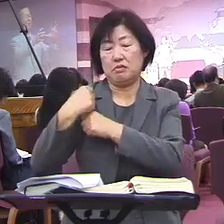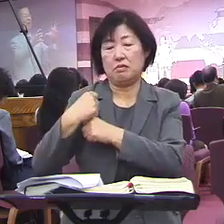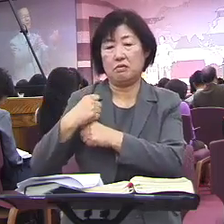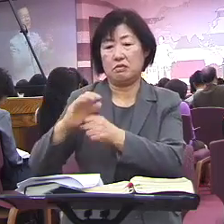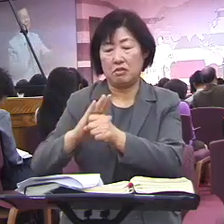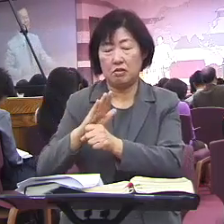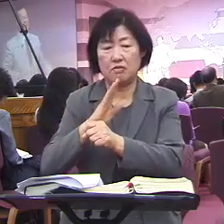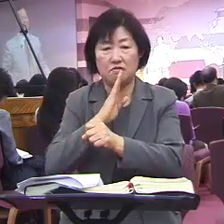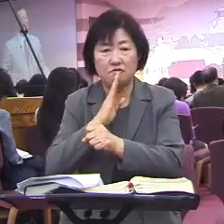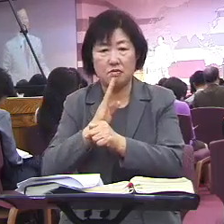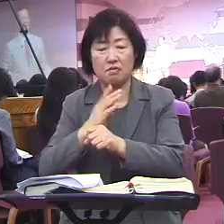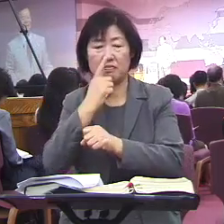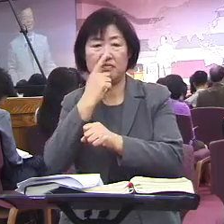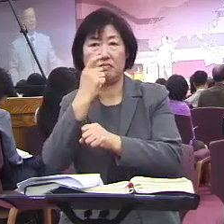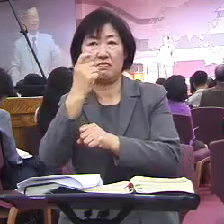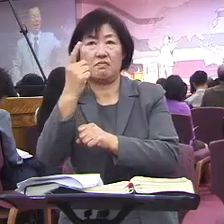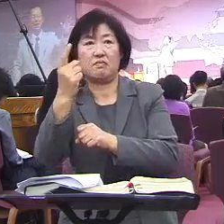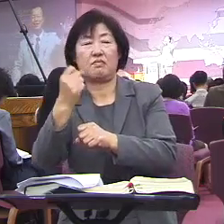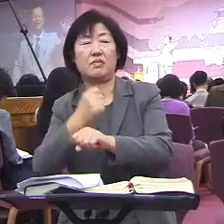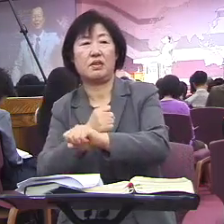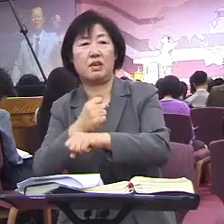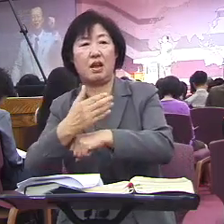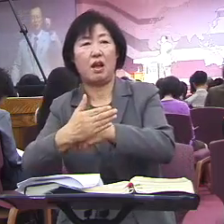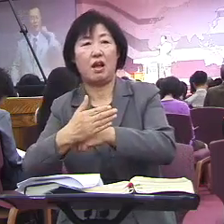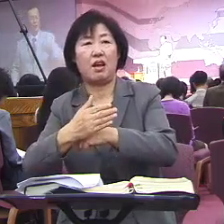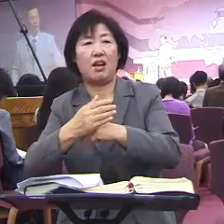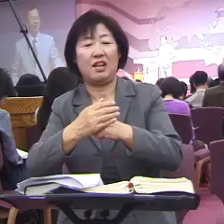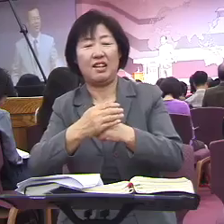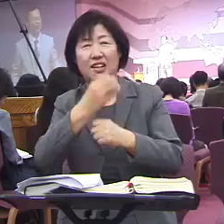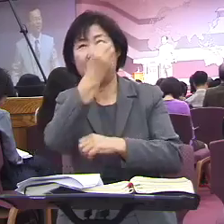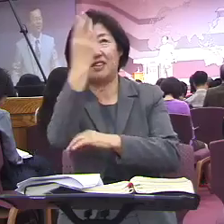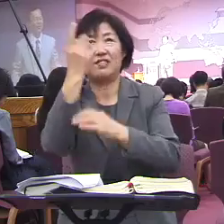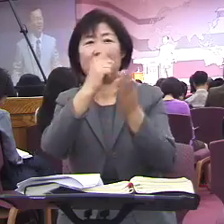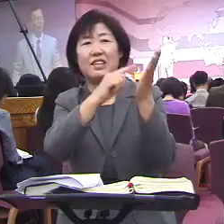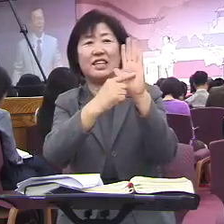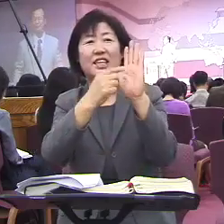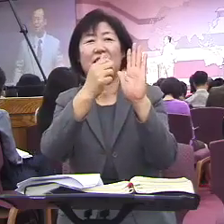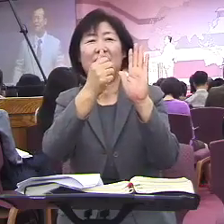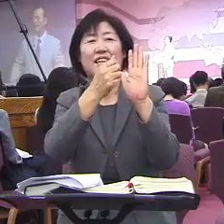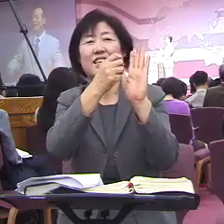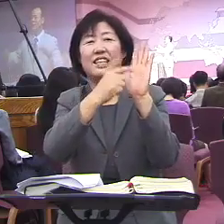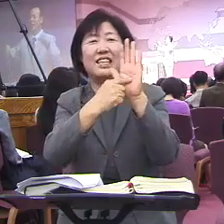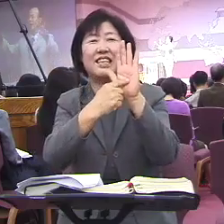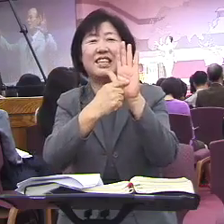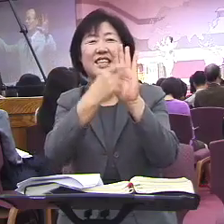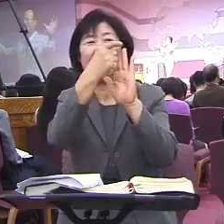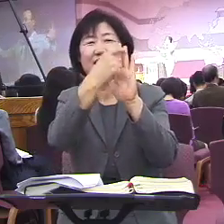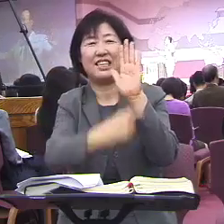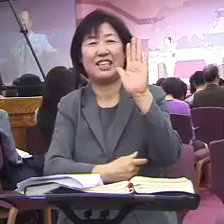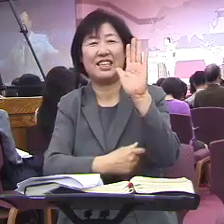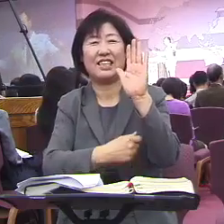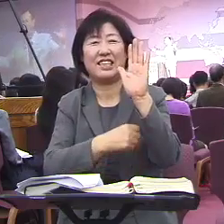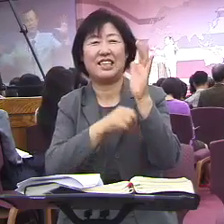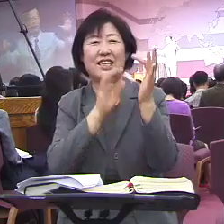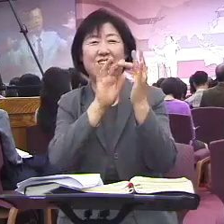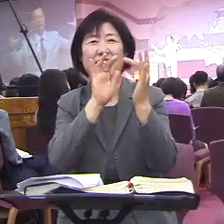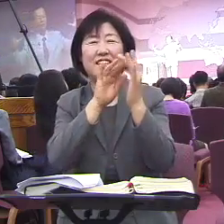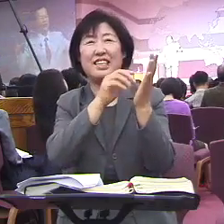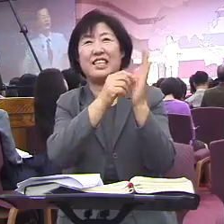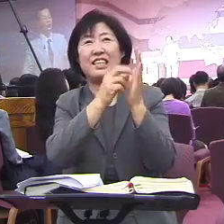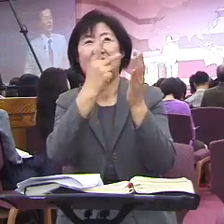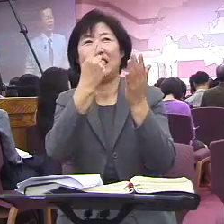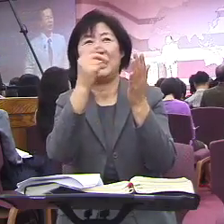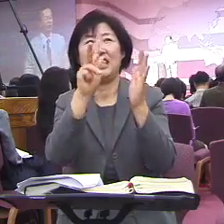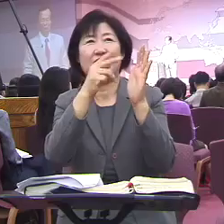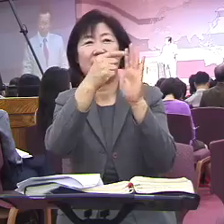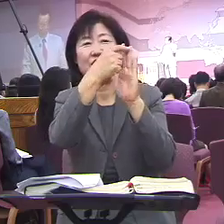사랑을 정말 멋지게 갖고 저 우리 하나지에도 한번 인터뷰가 나와요. 웹사이트에 있는 사랑 TV 뉴스에 한번